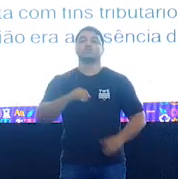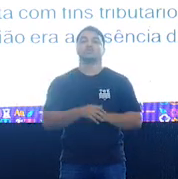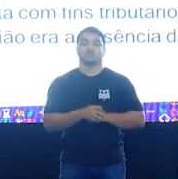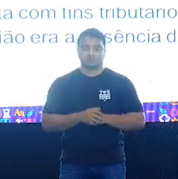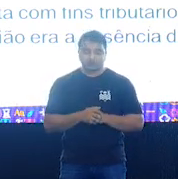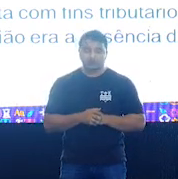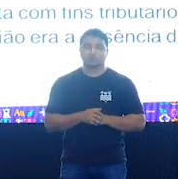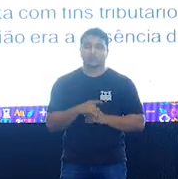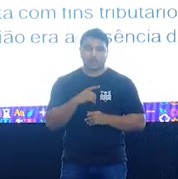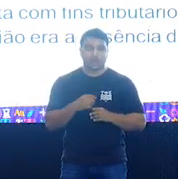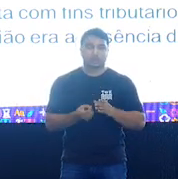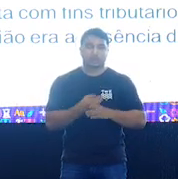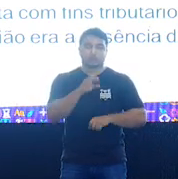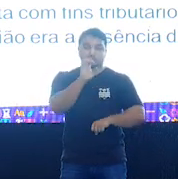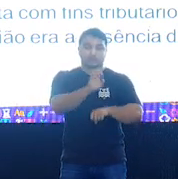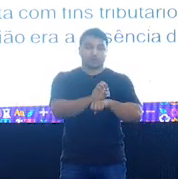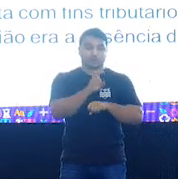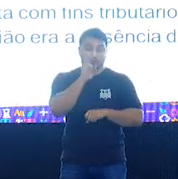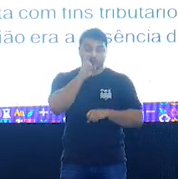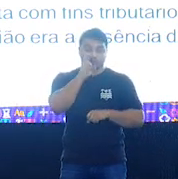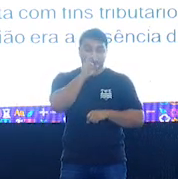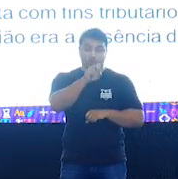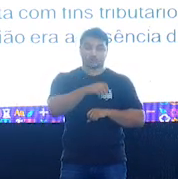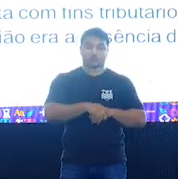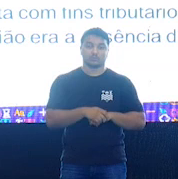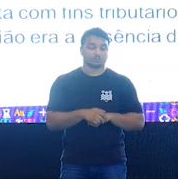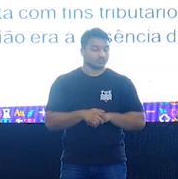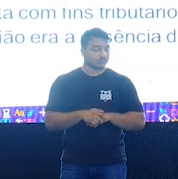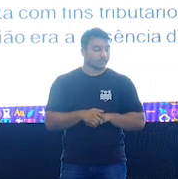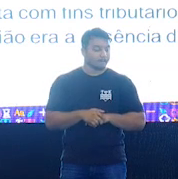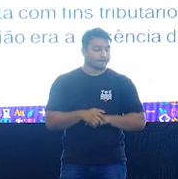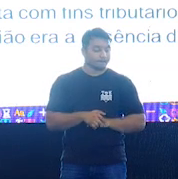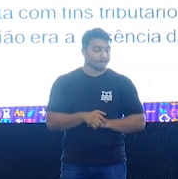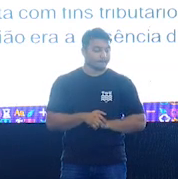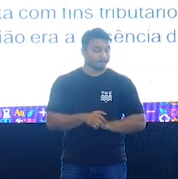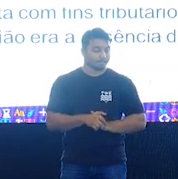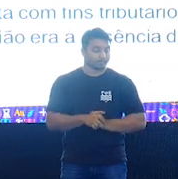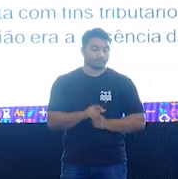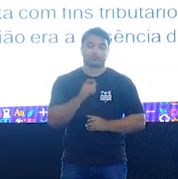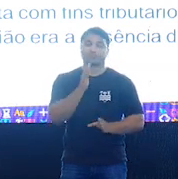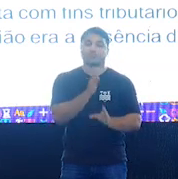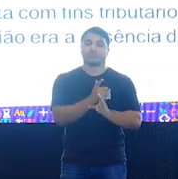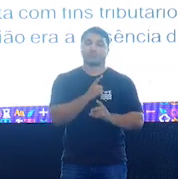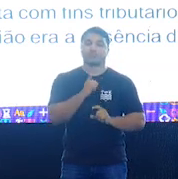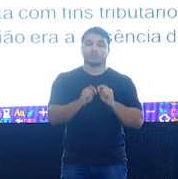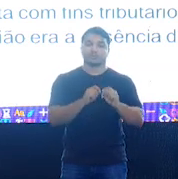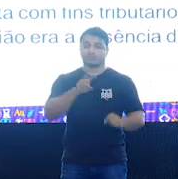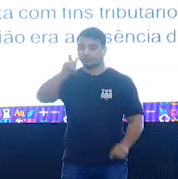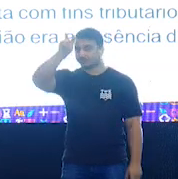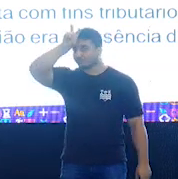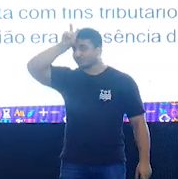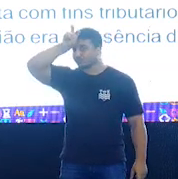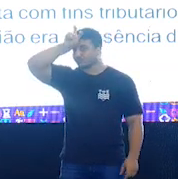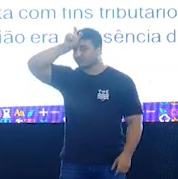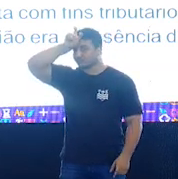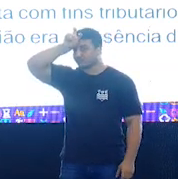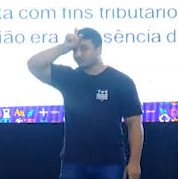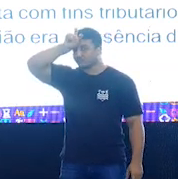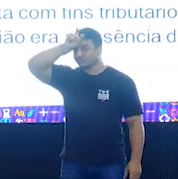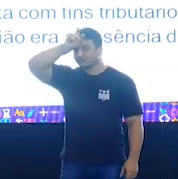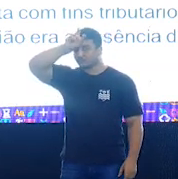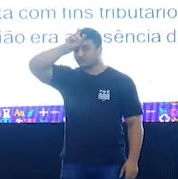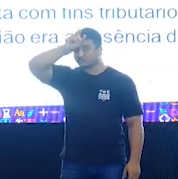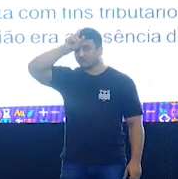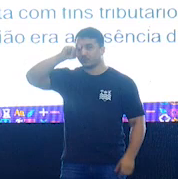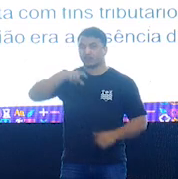forte. Esse Estado forte se dava na figura dos grandes faraós. O